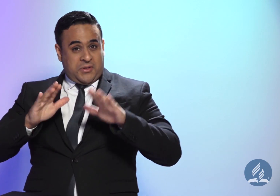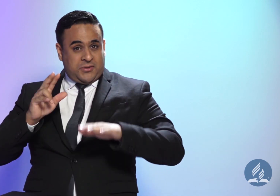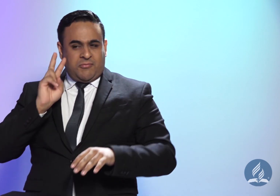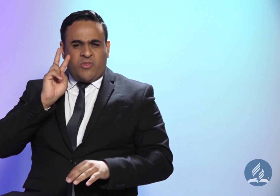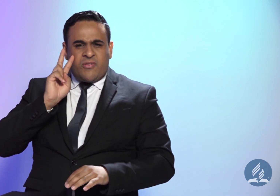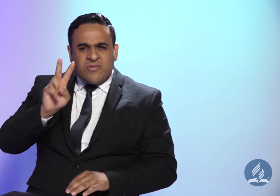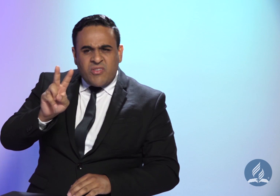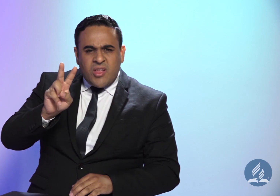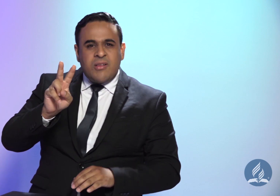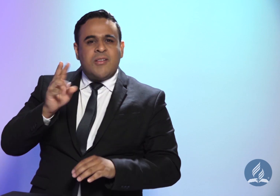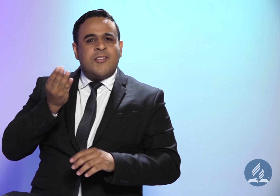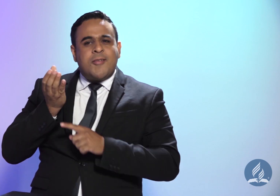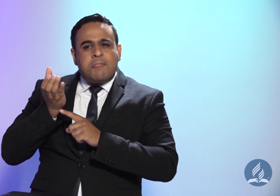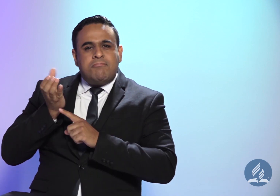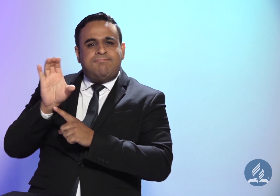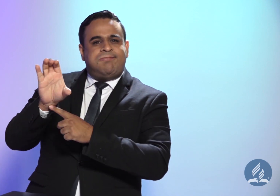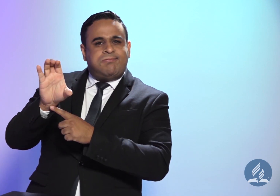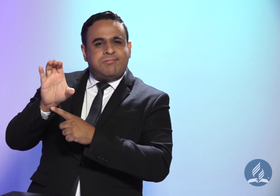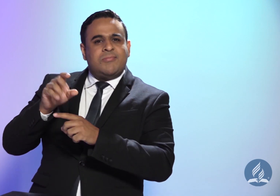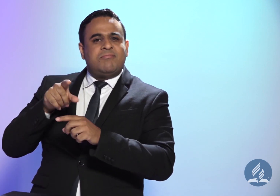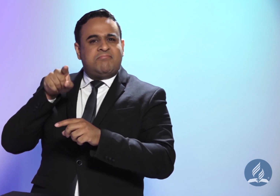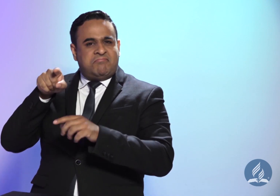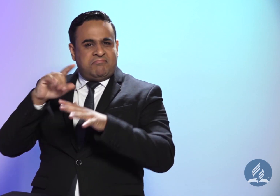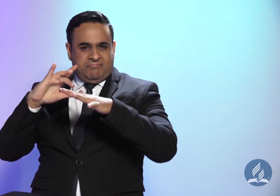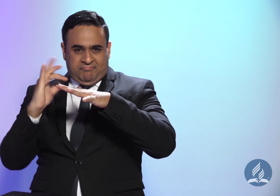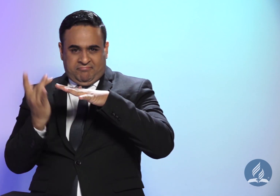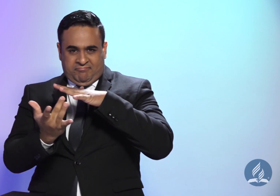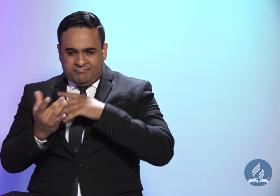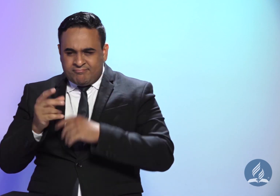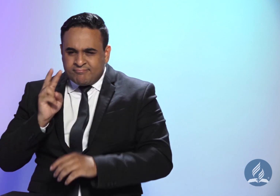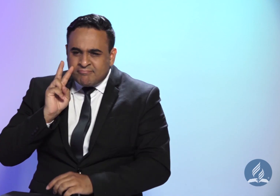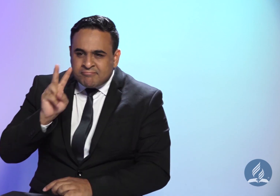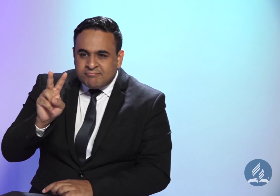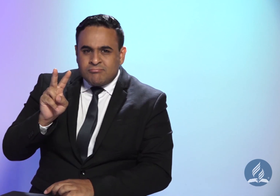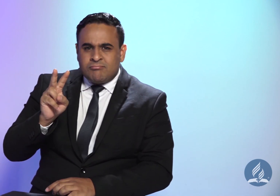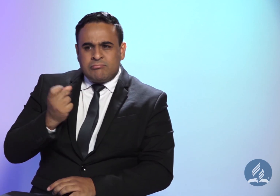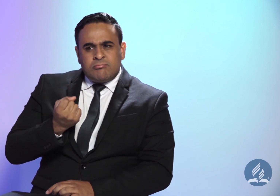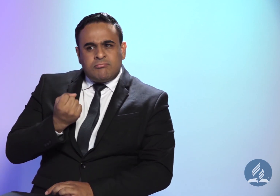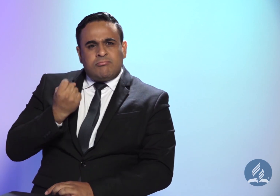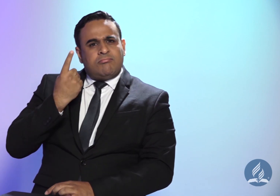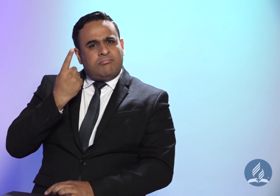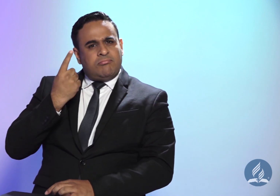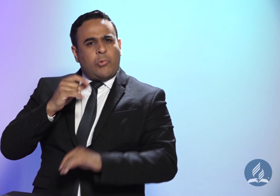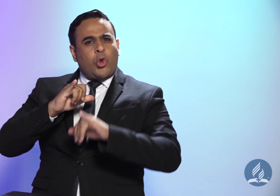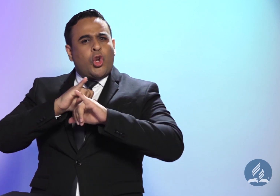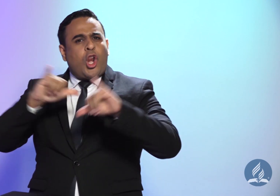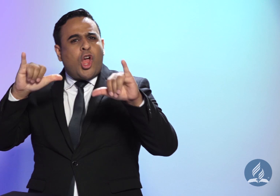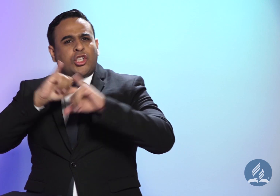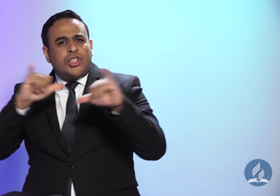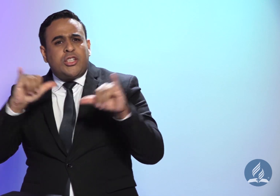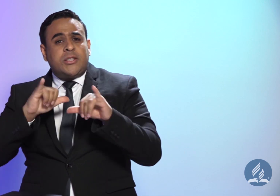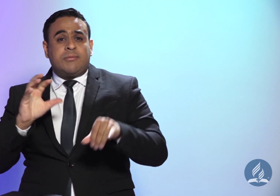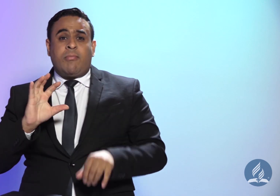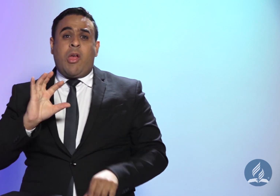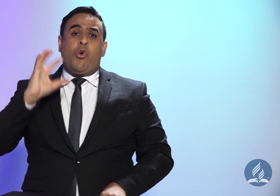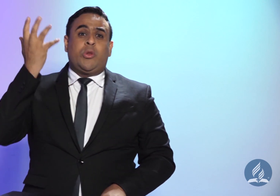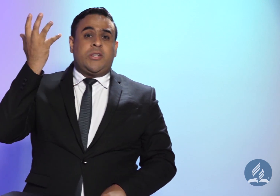têm dificuldade em lidar com a tecnologia e têm dificuldade em entender algumas situações.